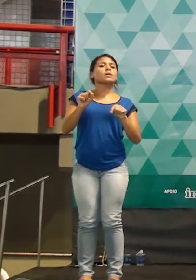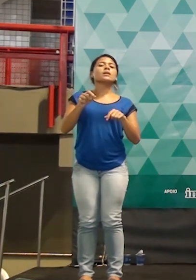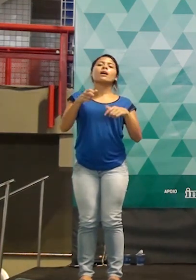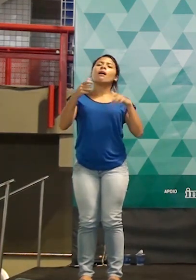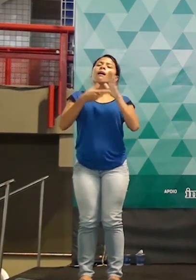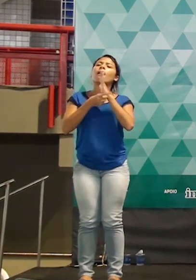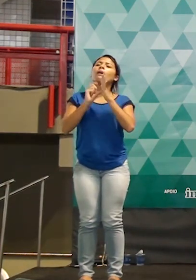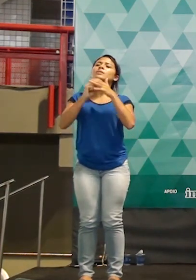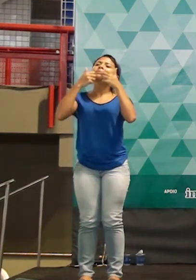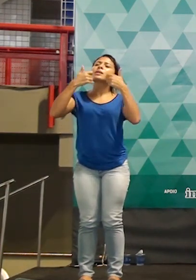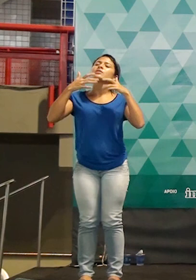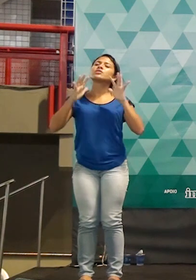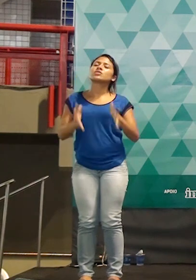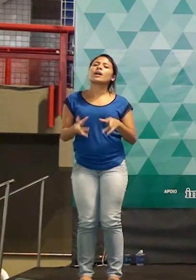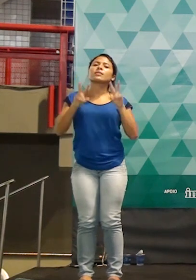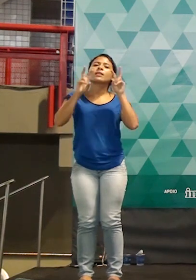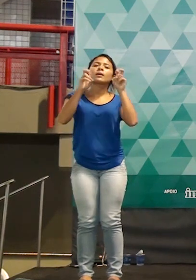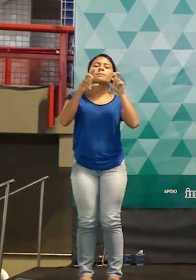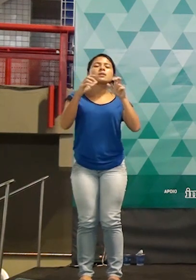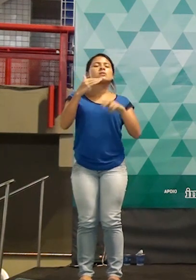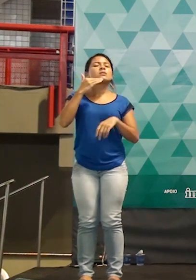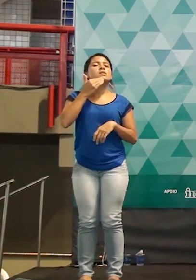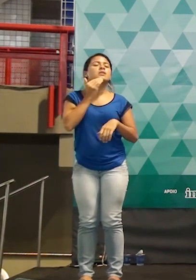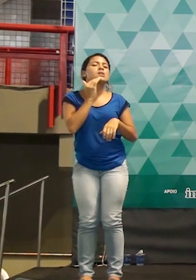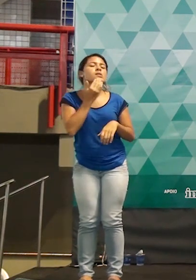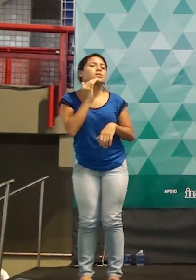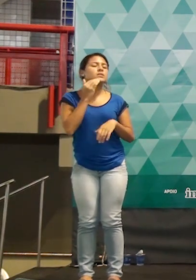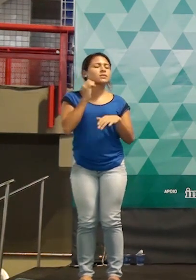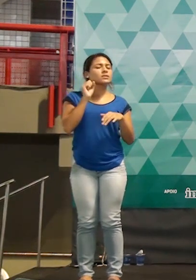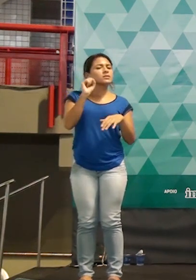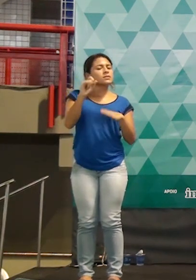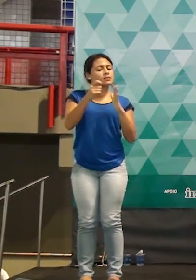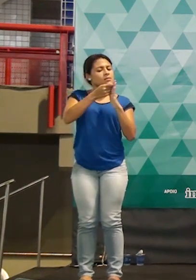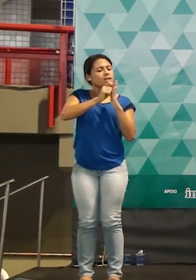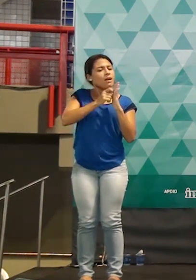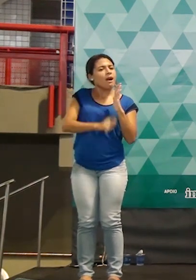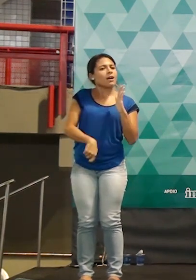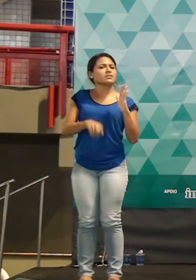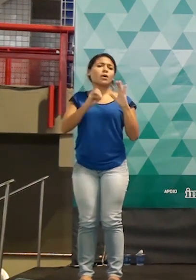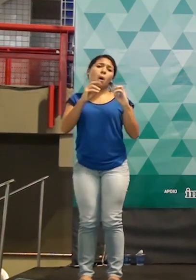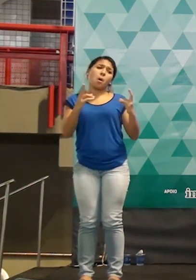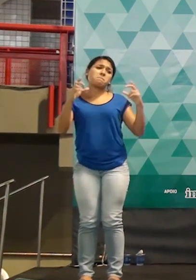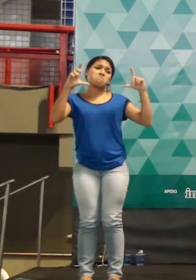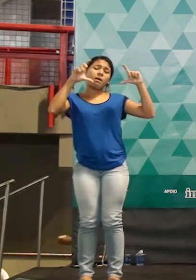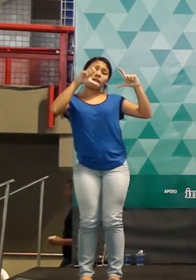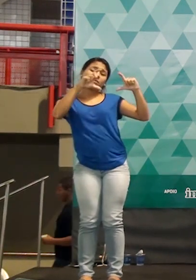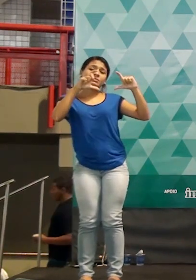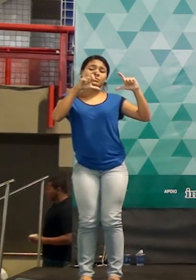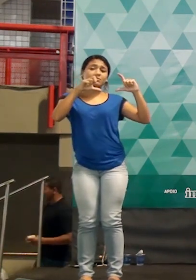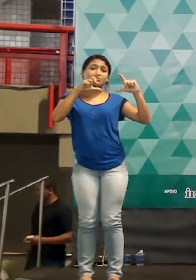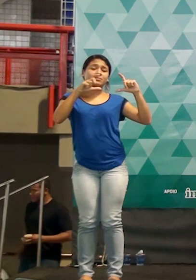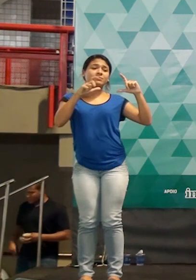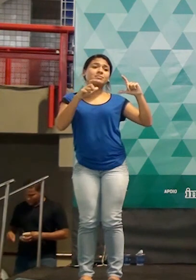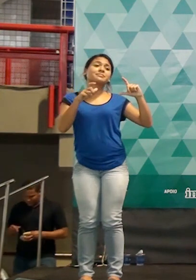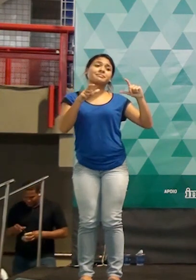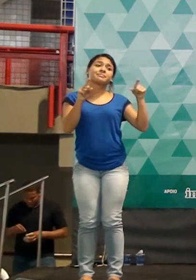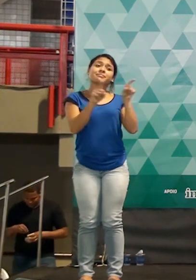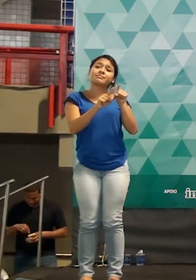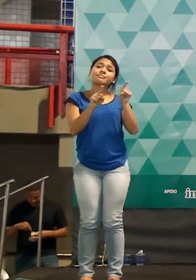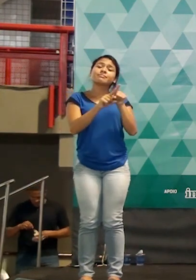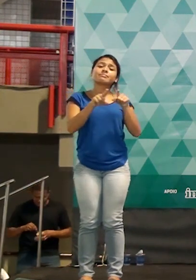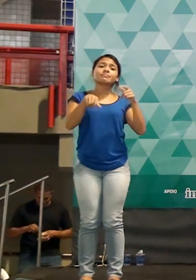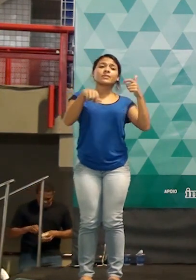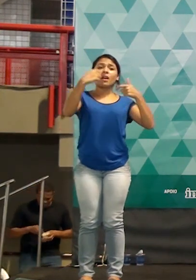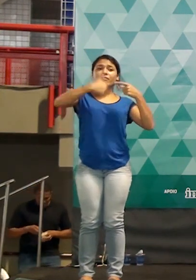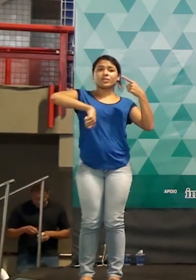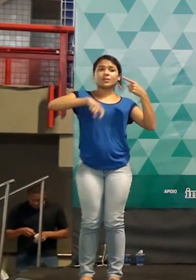vocês, a questão de rasura é quando você risca, quando você põe parênteses, entre outros problemas. Competência